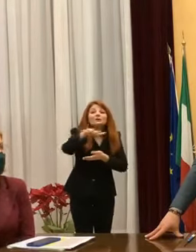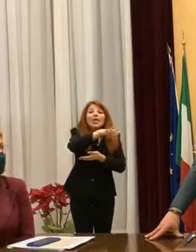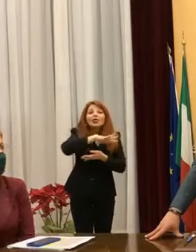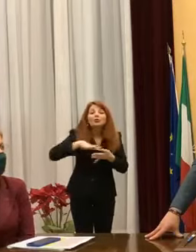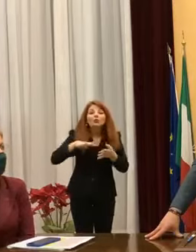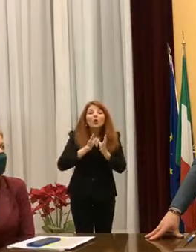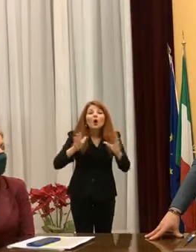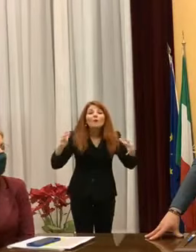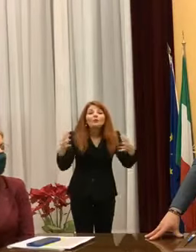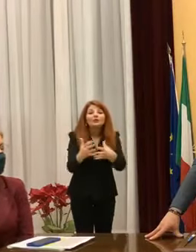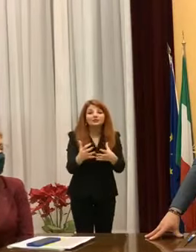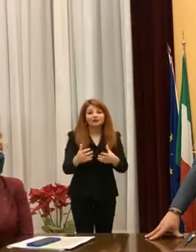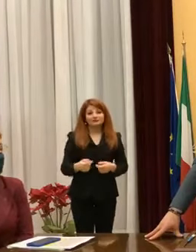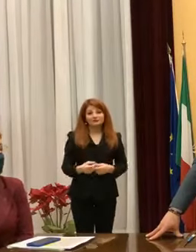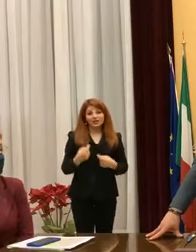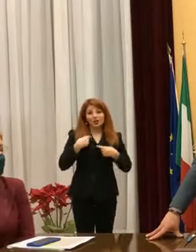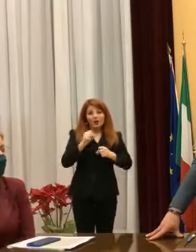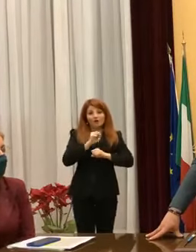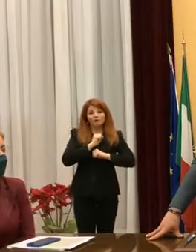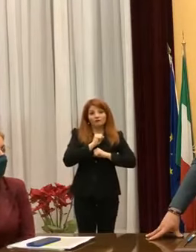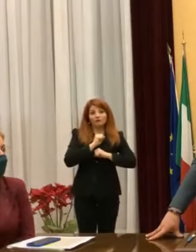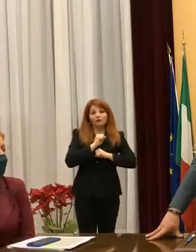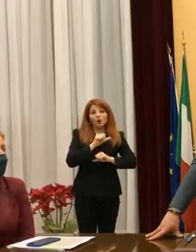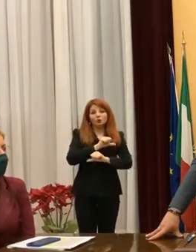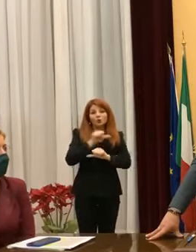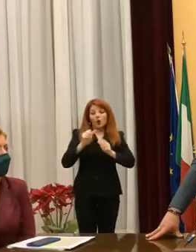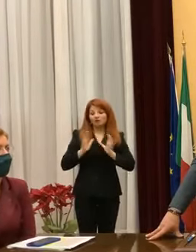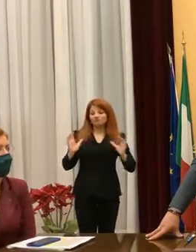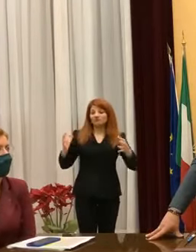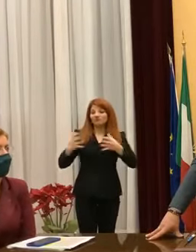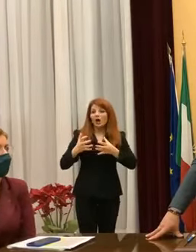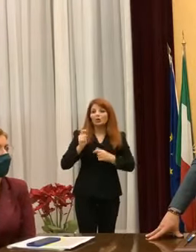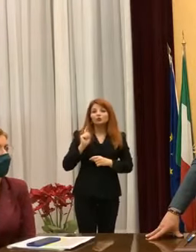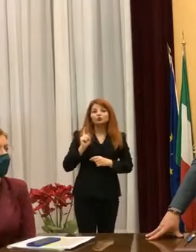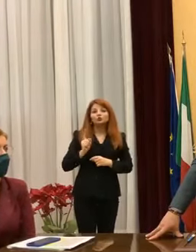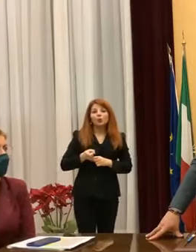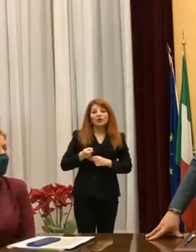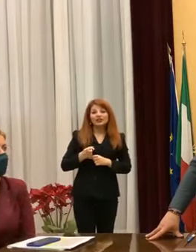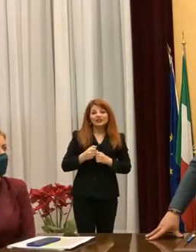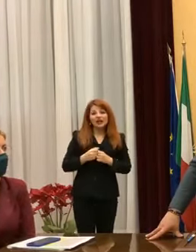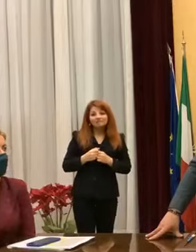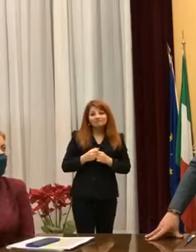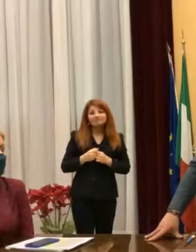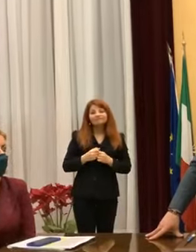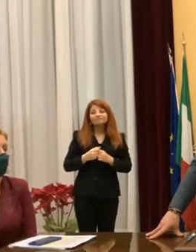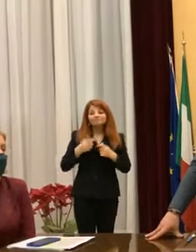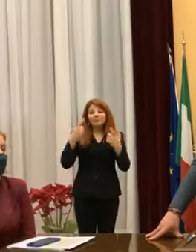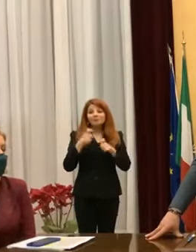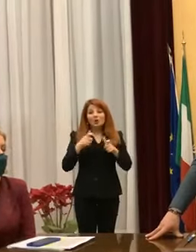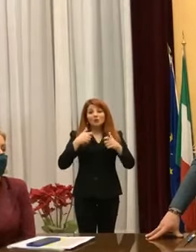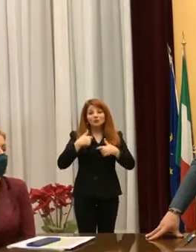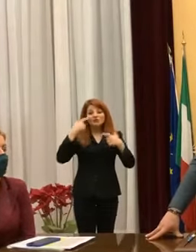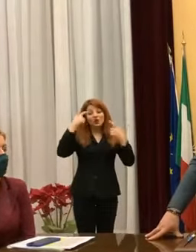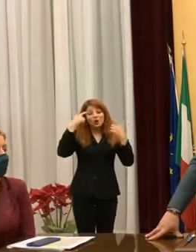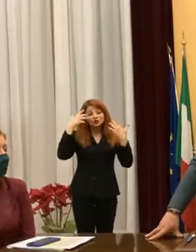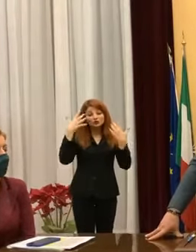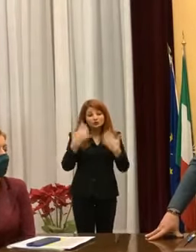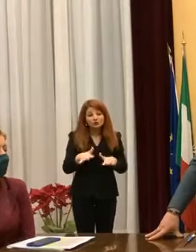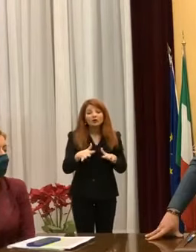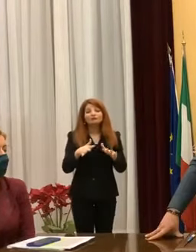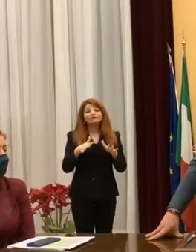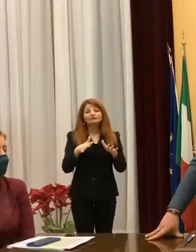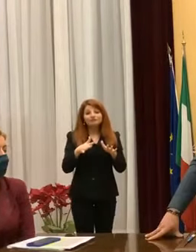giunta, perché ho toccato con mano cosa significa per l'ennesima volta l'isolamento, ho toccato con mano cosa significa